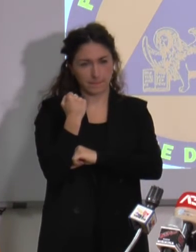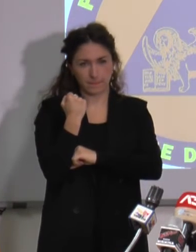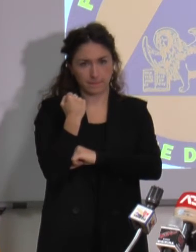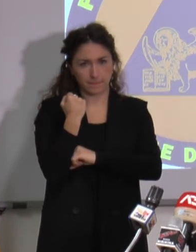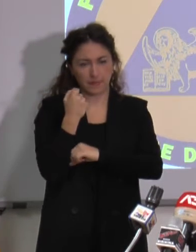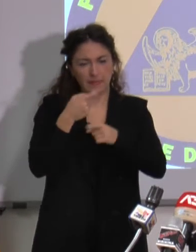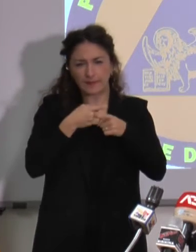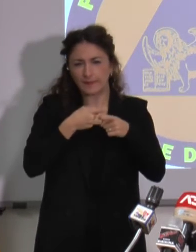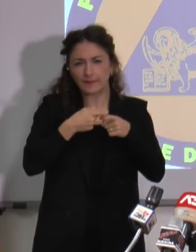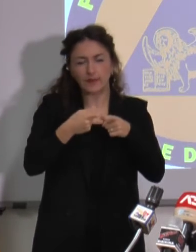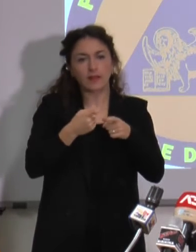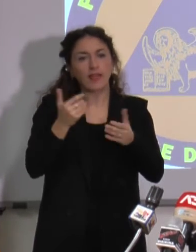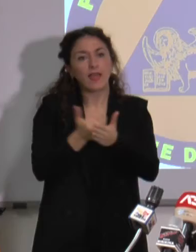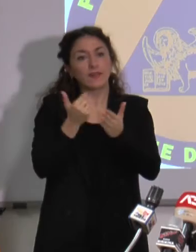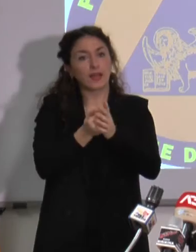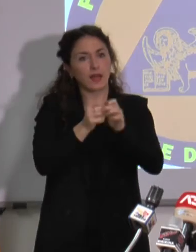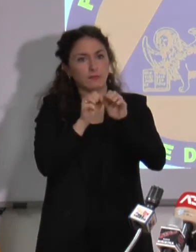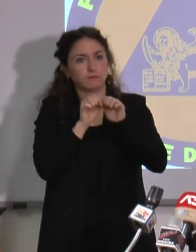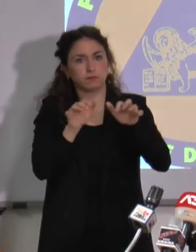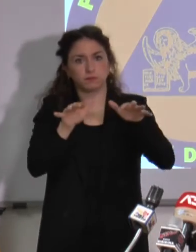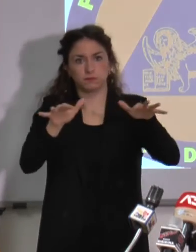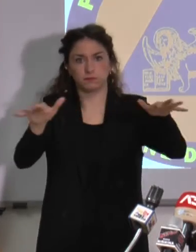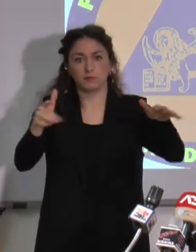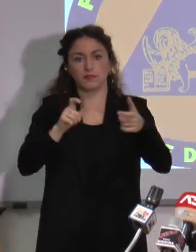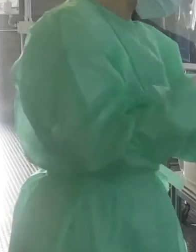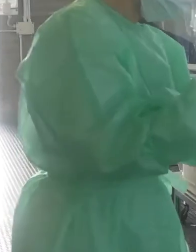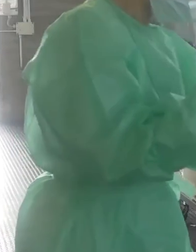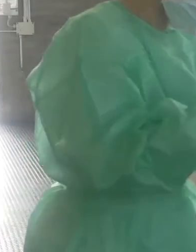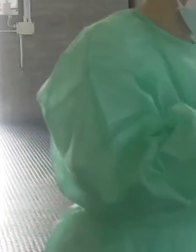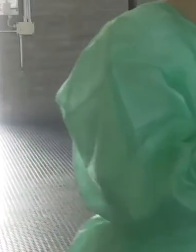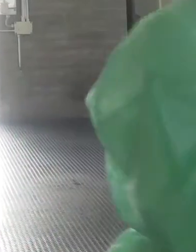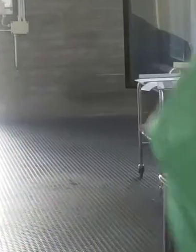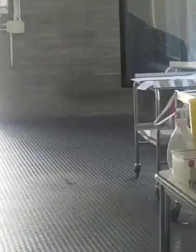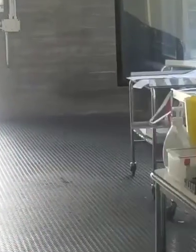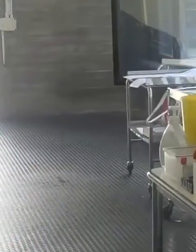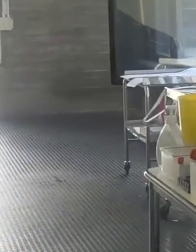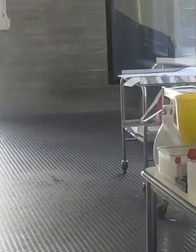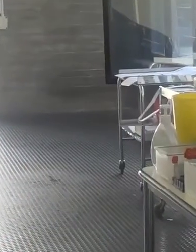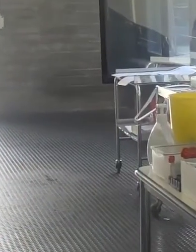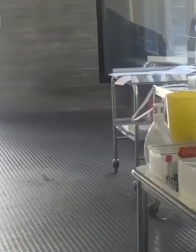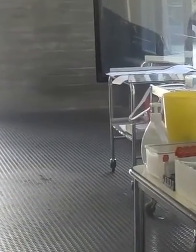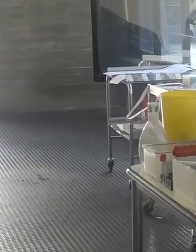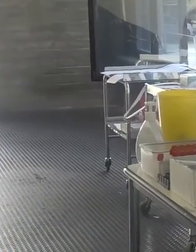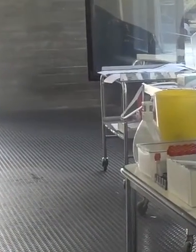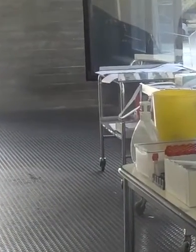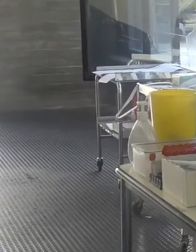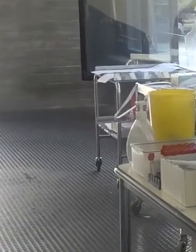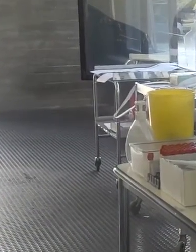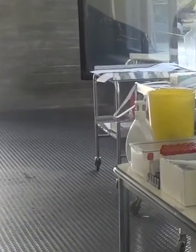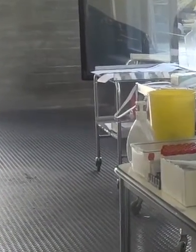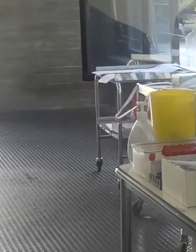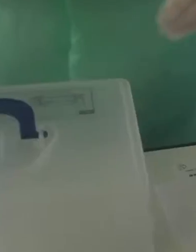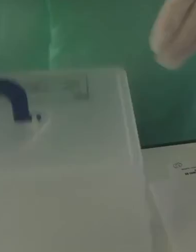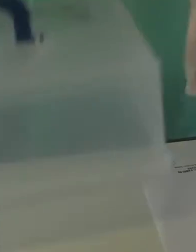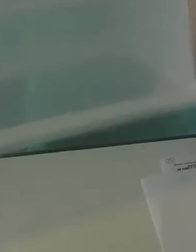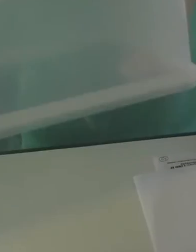che si diffonda al contagio perché un passaggio di fascia a prescindere quale sia la fascia di partenza si dava istruzioni per operare al